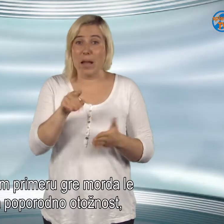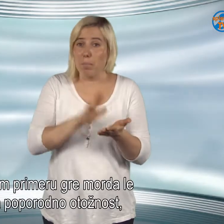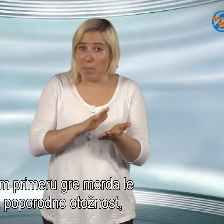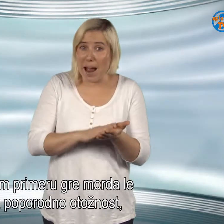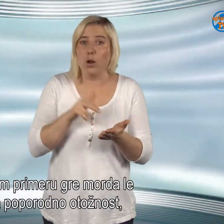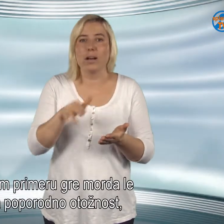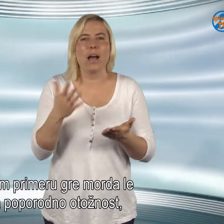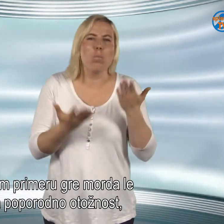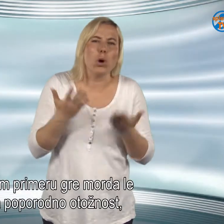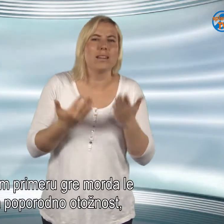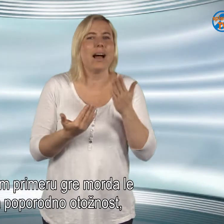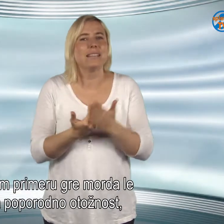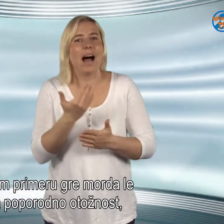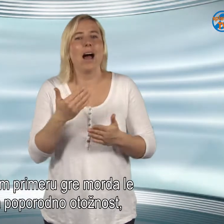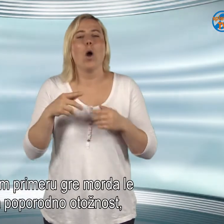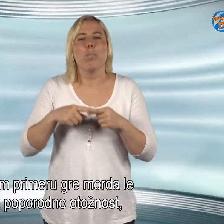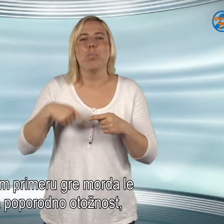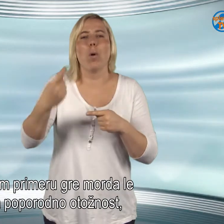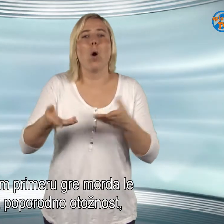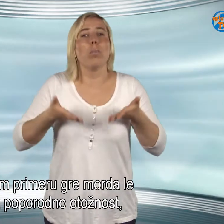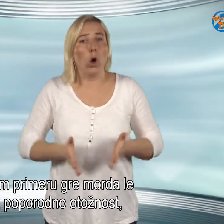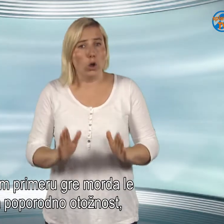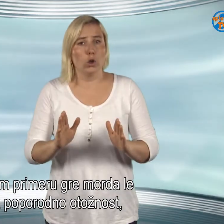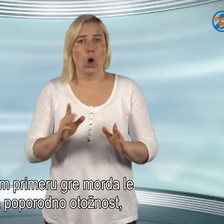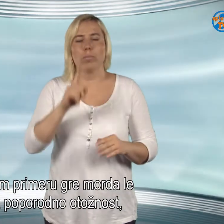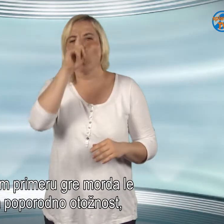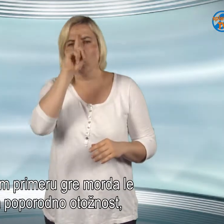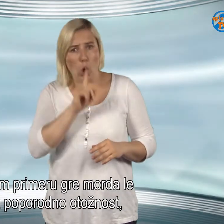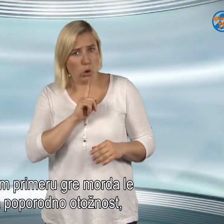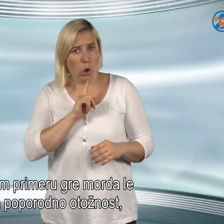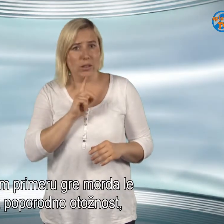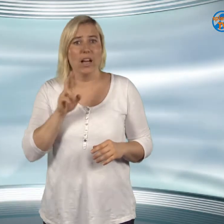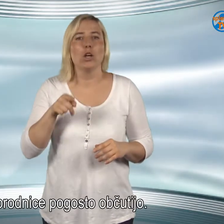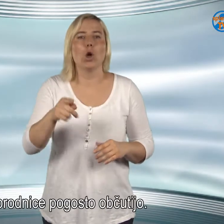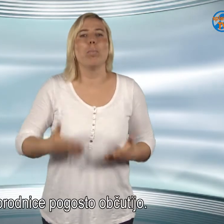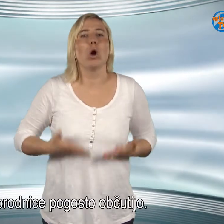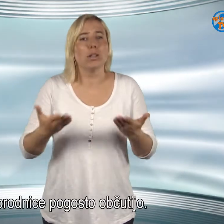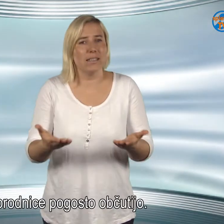V tem primeru gre morda le za poporodno otožnost, ki jo porodnice pogosto občutijo.